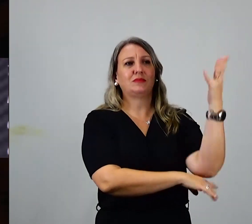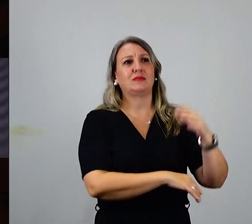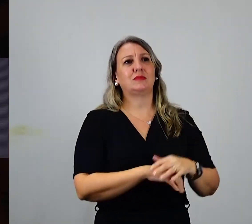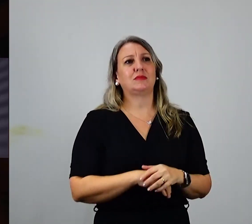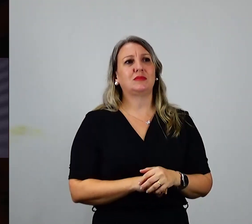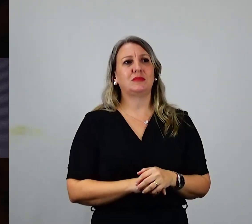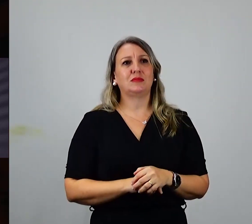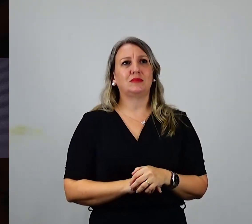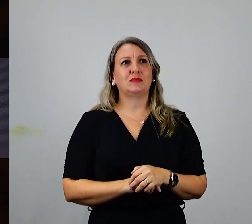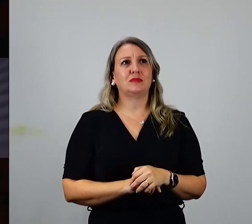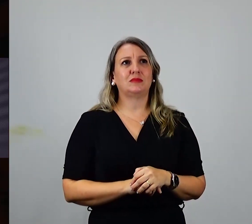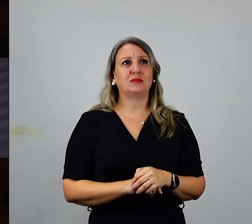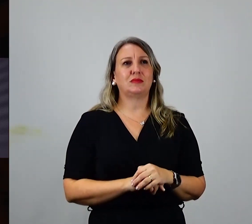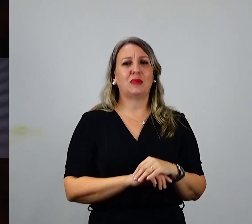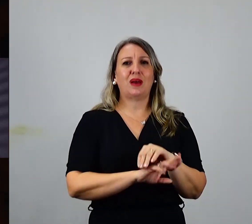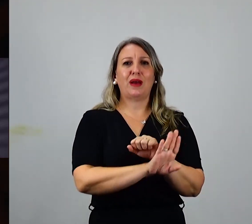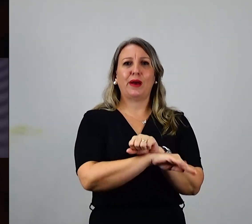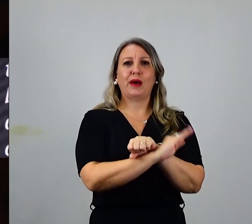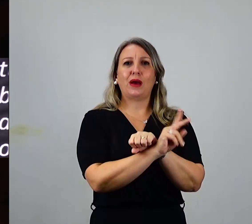ela, e foi